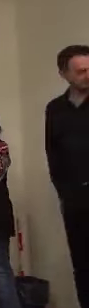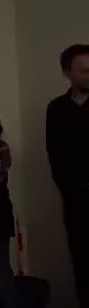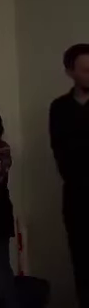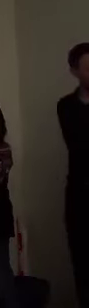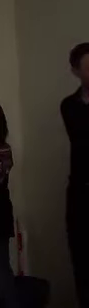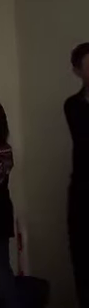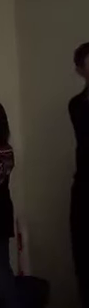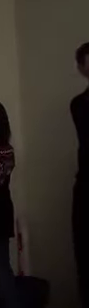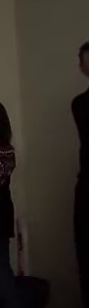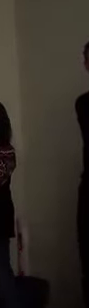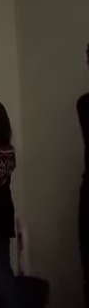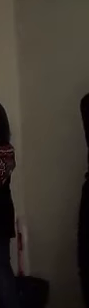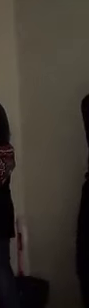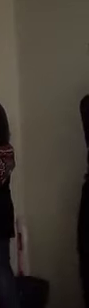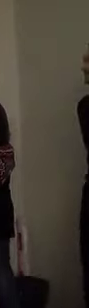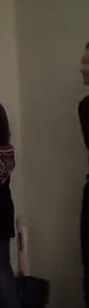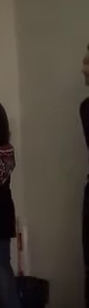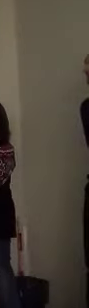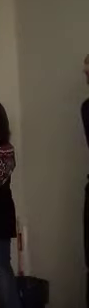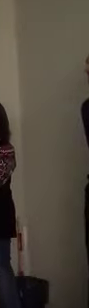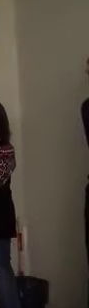lo sintió